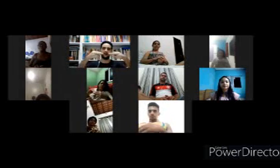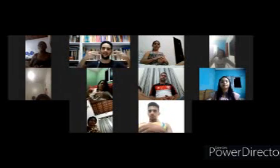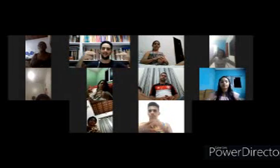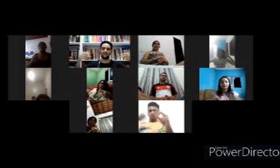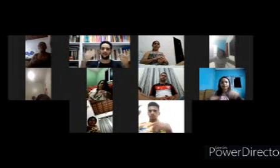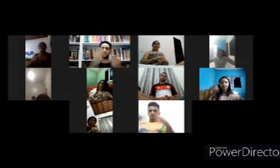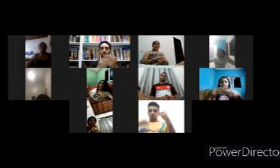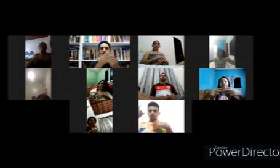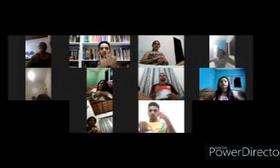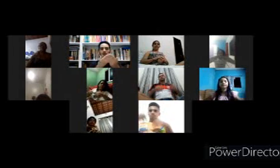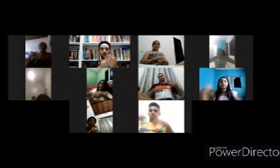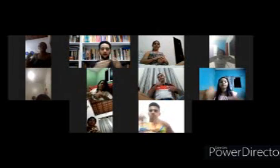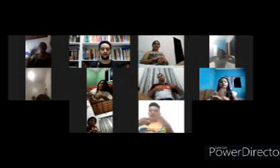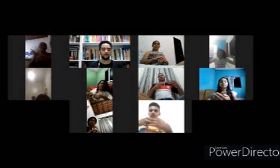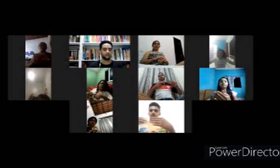Materiais escolares.